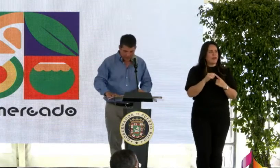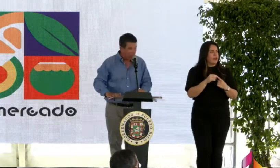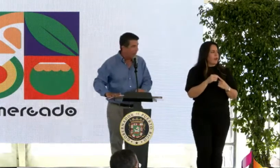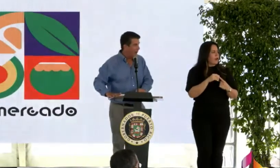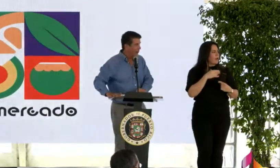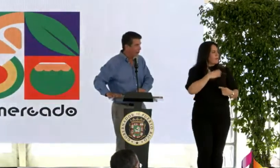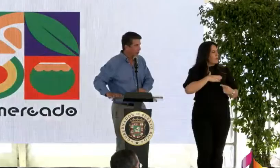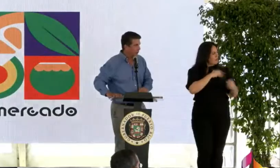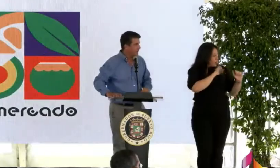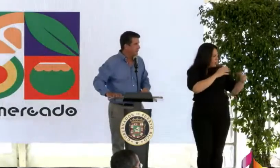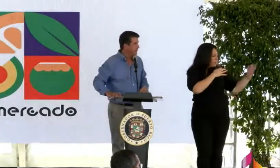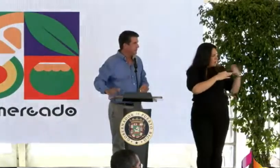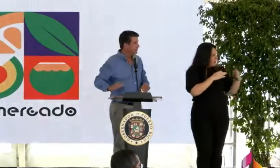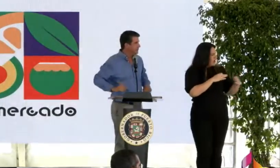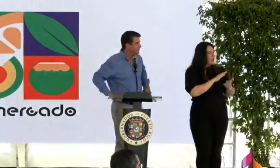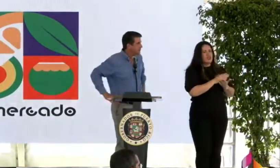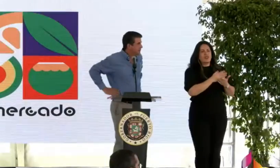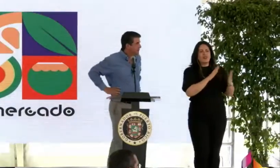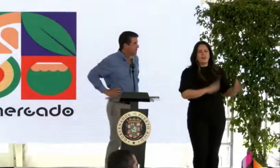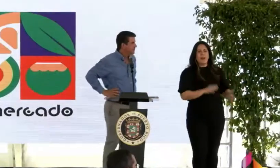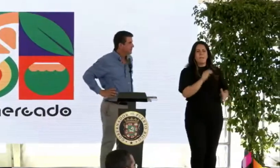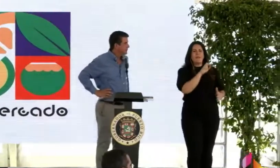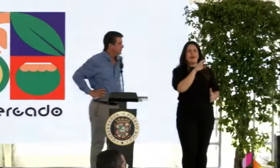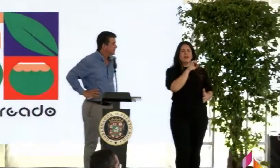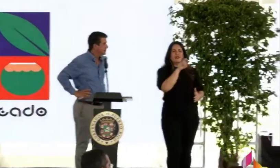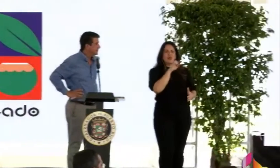Marisol, ¿qué tienes para nosotros hoy?